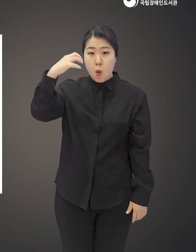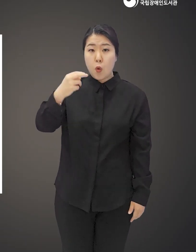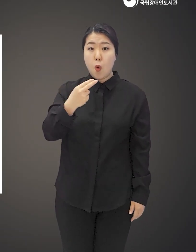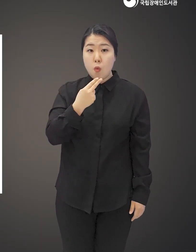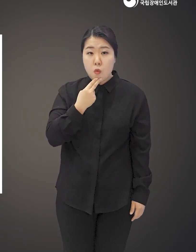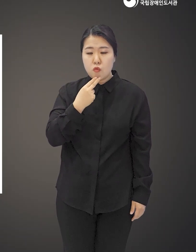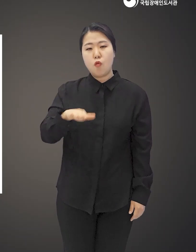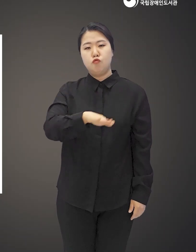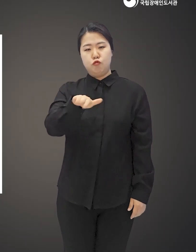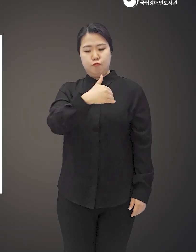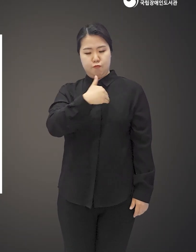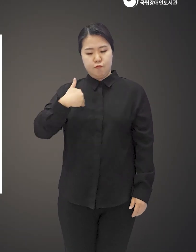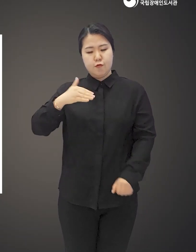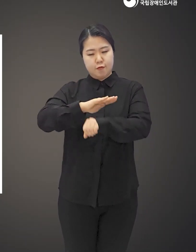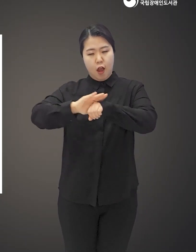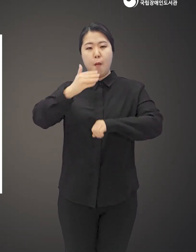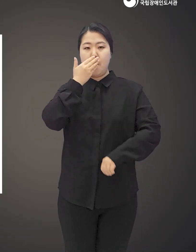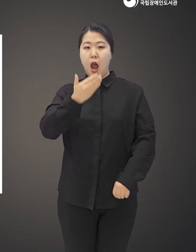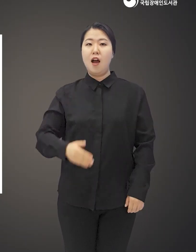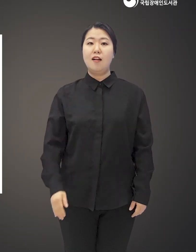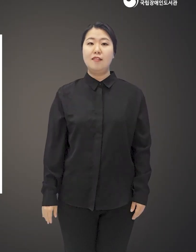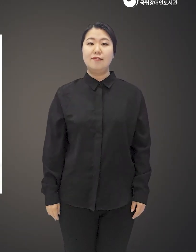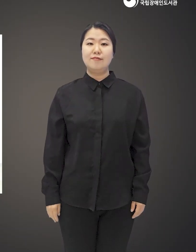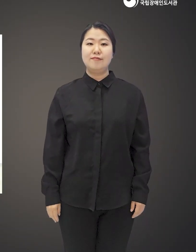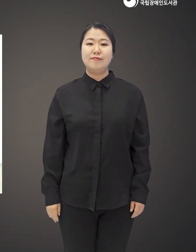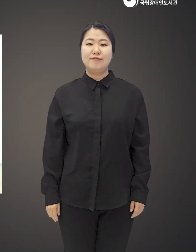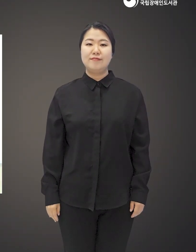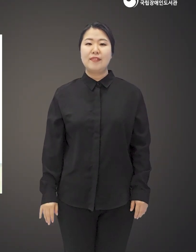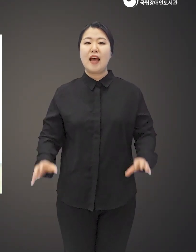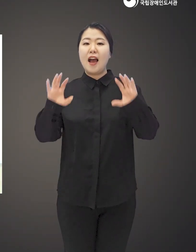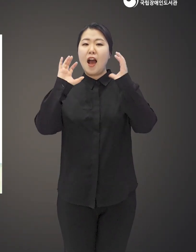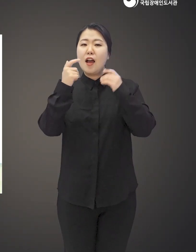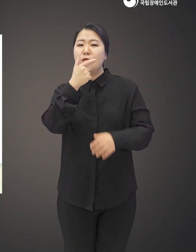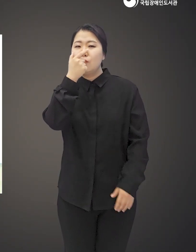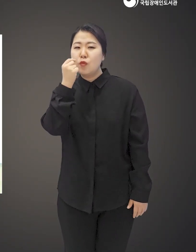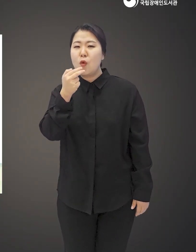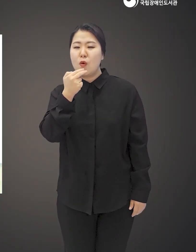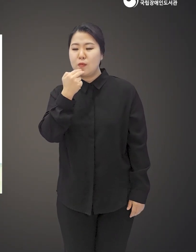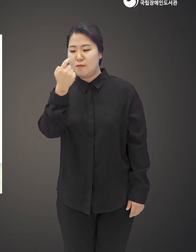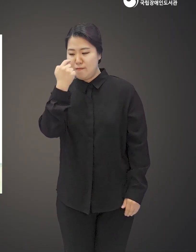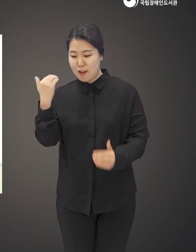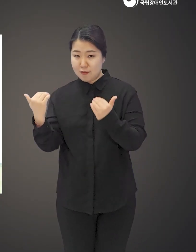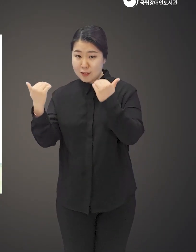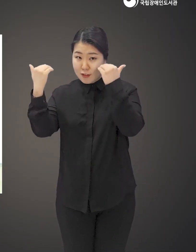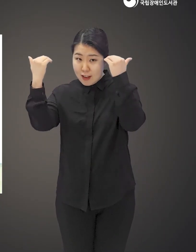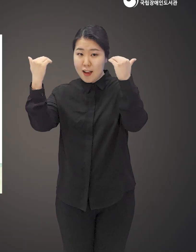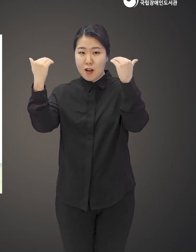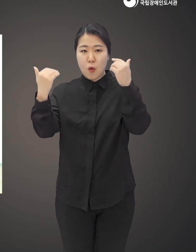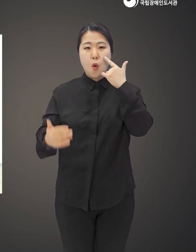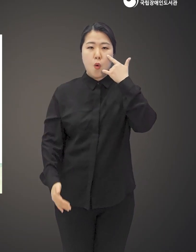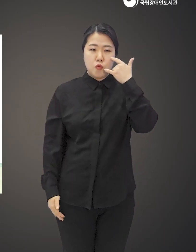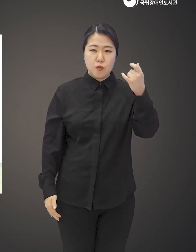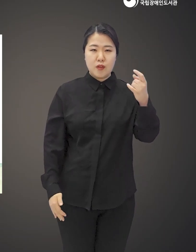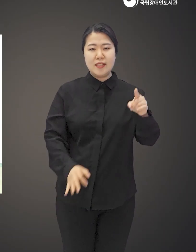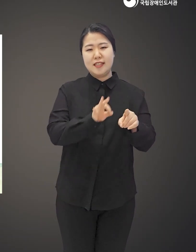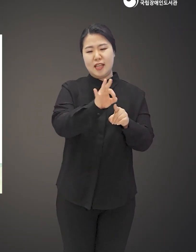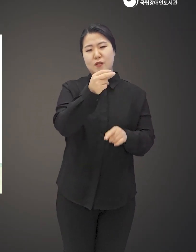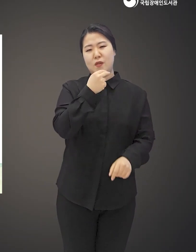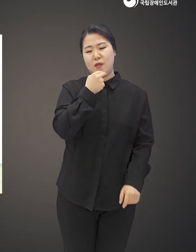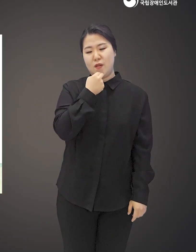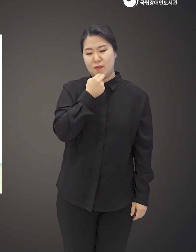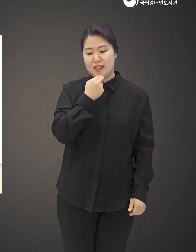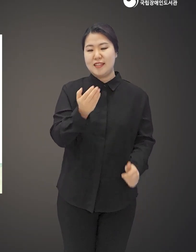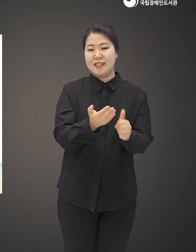잔소리하지 않아도 우린 잘할 수 있거든. 아이는 모자람 없이 배우고 부모는 잔소리 없이